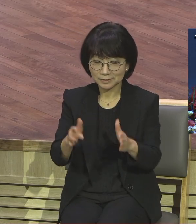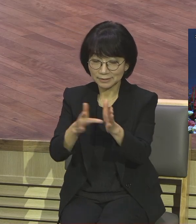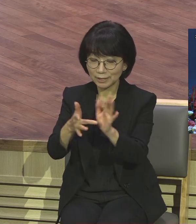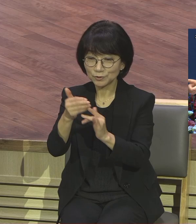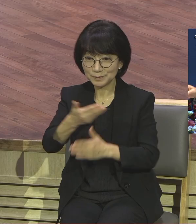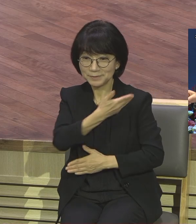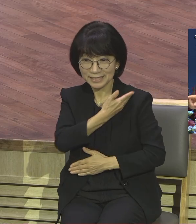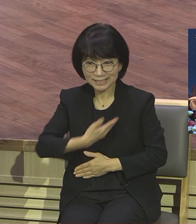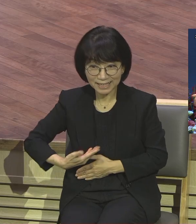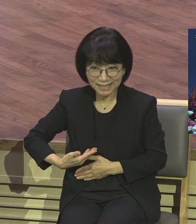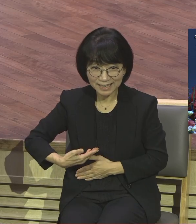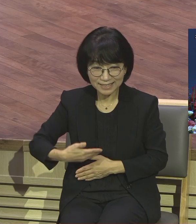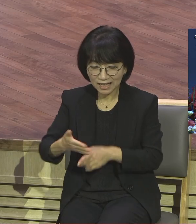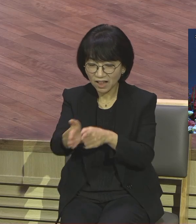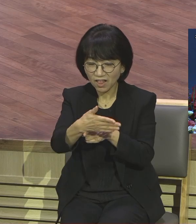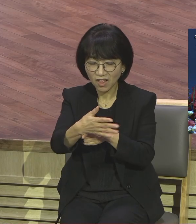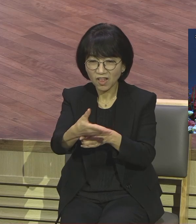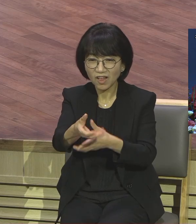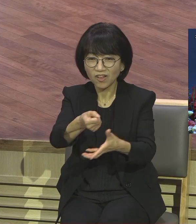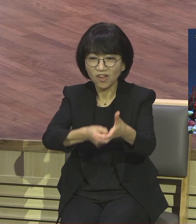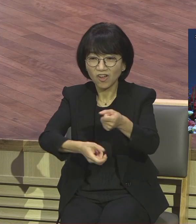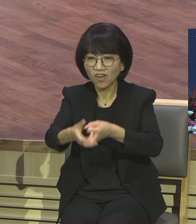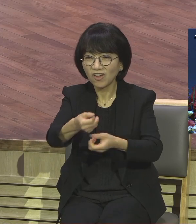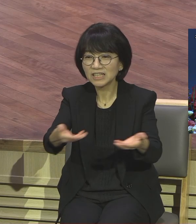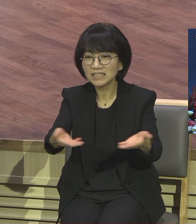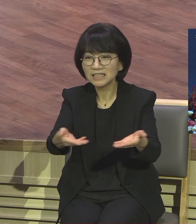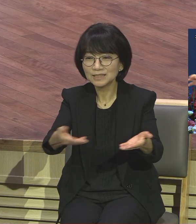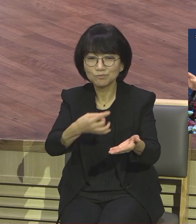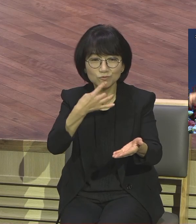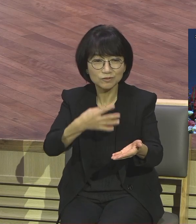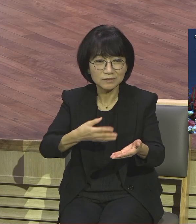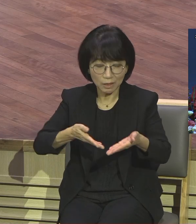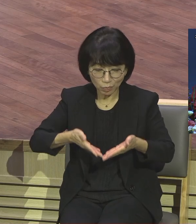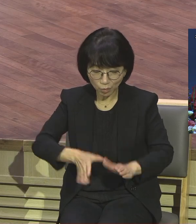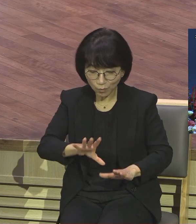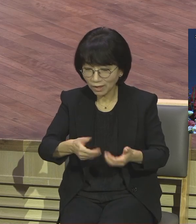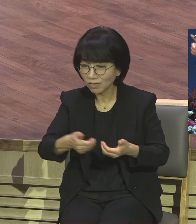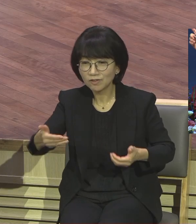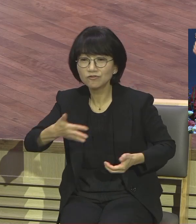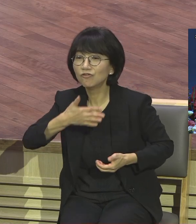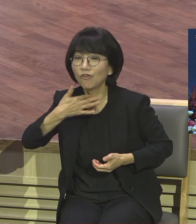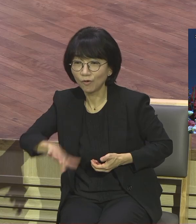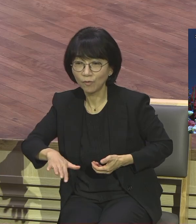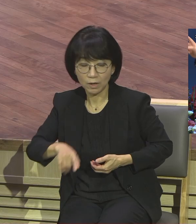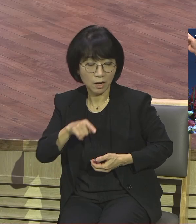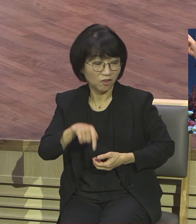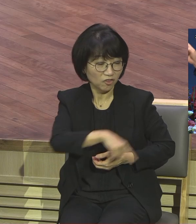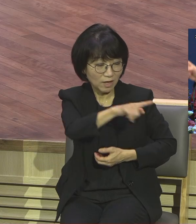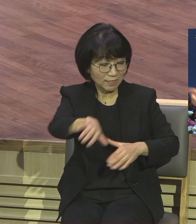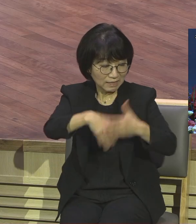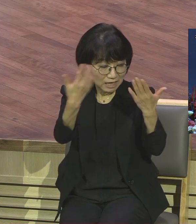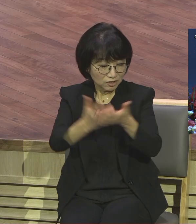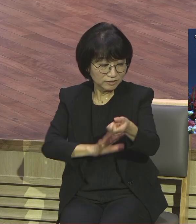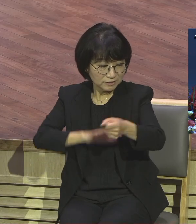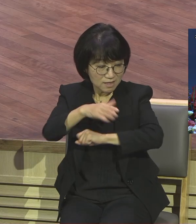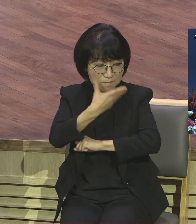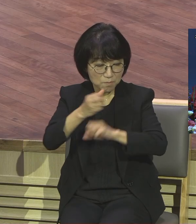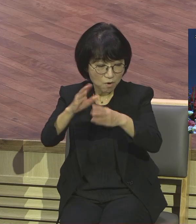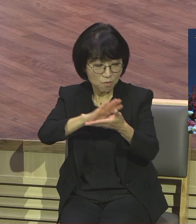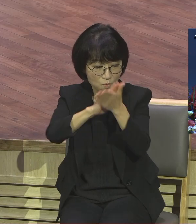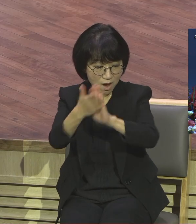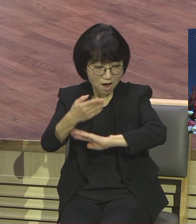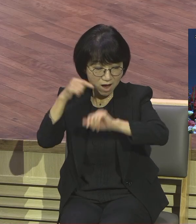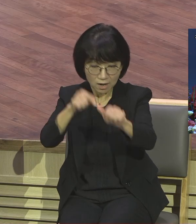다른 나라 가본 적도 없고 다 한 번도 고향을 떠나본 지 없는 사람, 237, 전 세계 모든 족속을. 이게